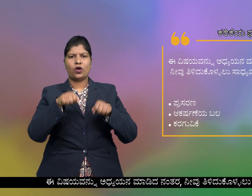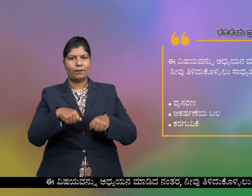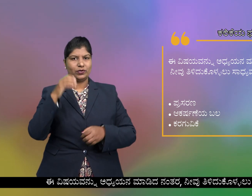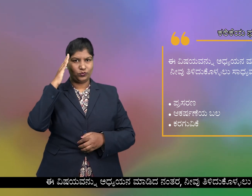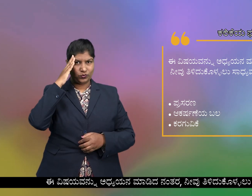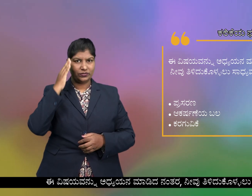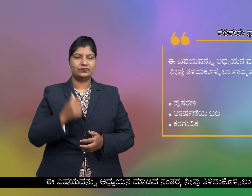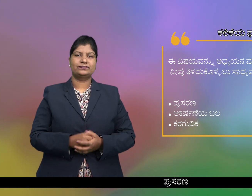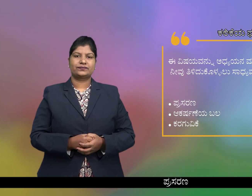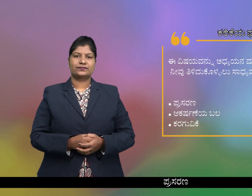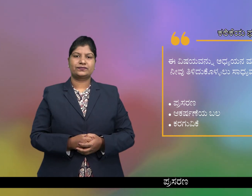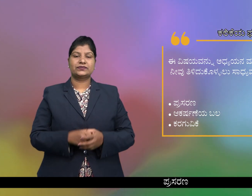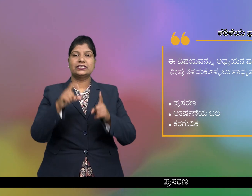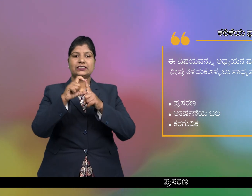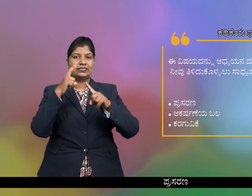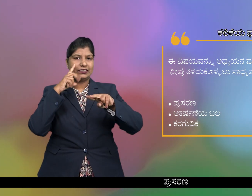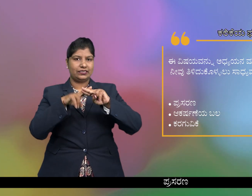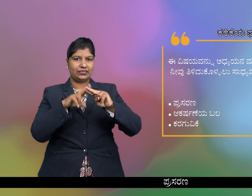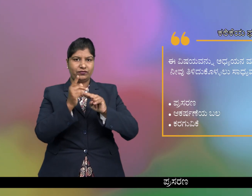ಸಾಧ್ಯವಾಗುತ್ತೆ. ಪ್ರಸರಣ,